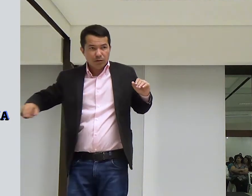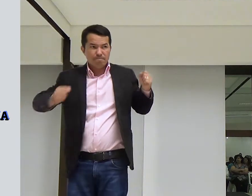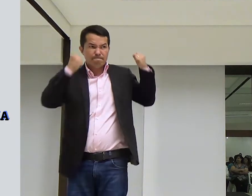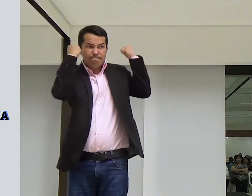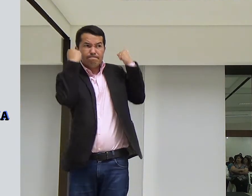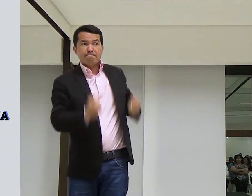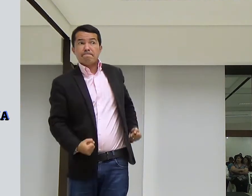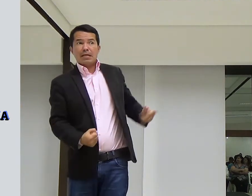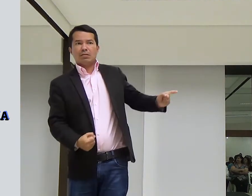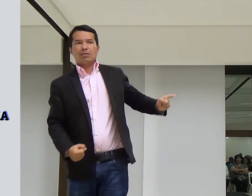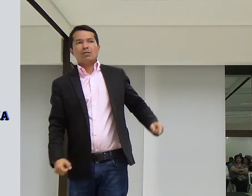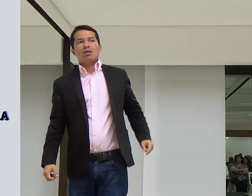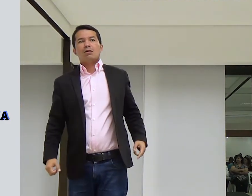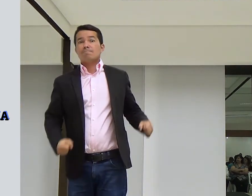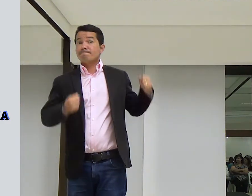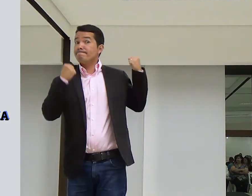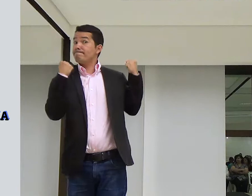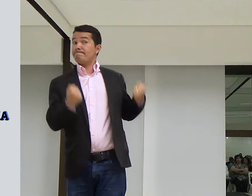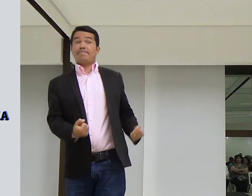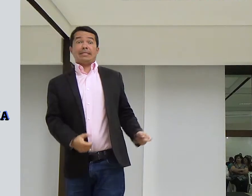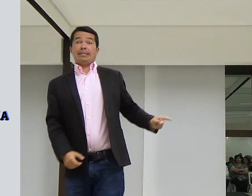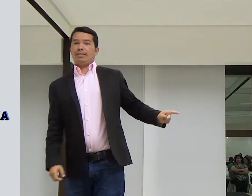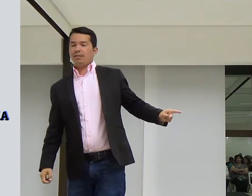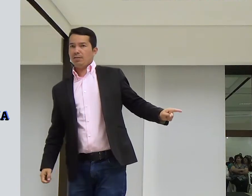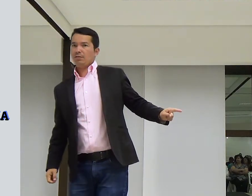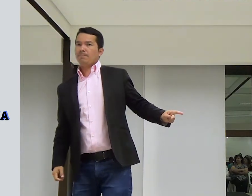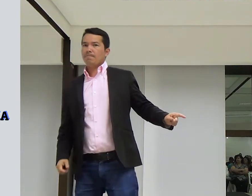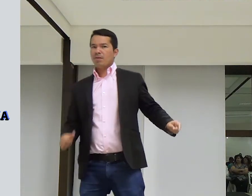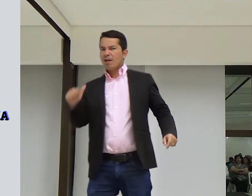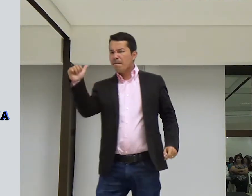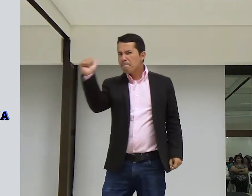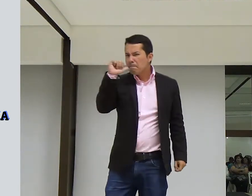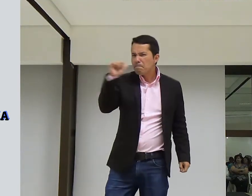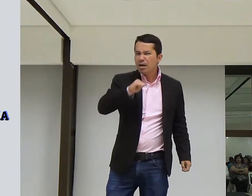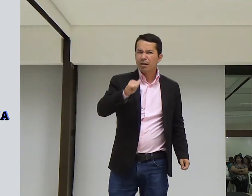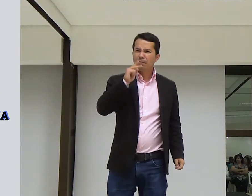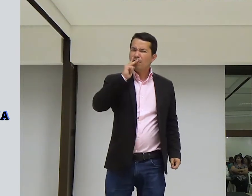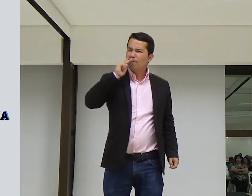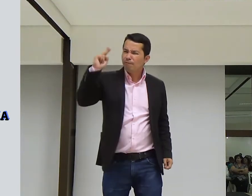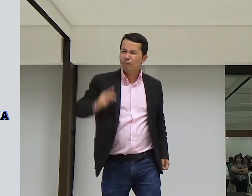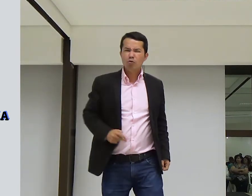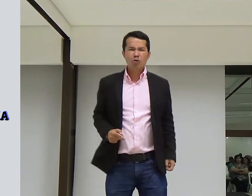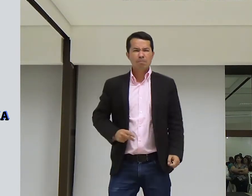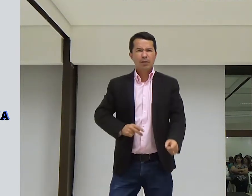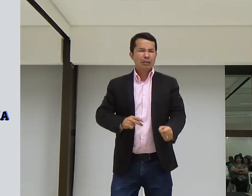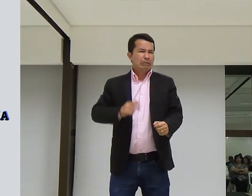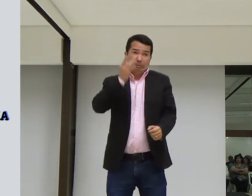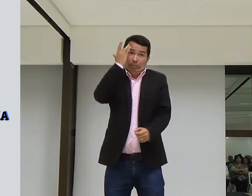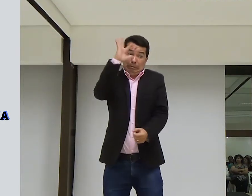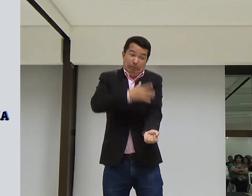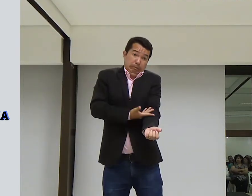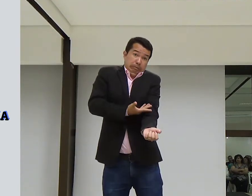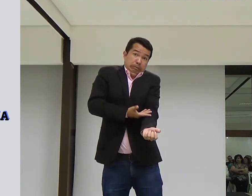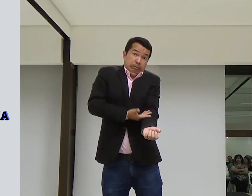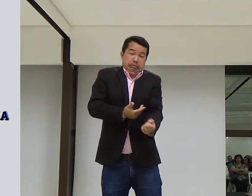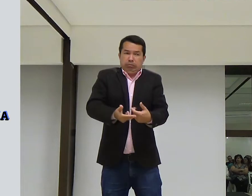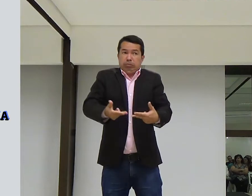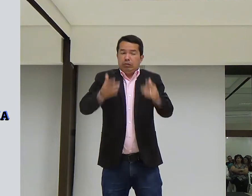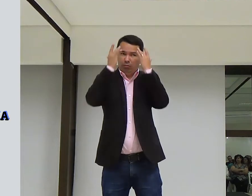brava mesmo. Difícil, duro ele, muito duro. Bebia, fumava, não sei